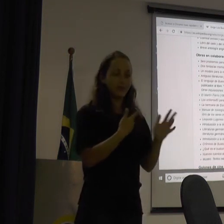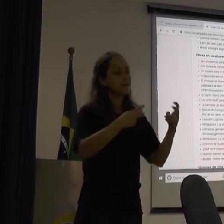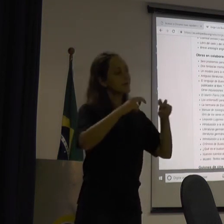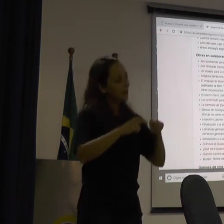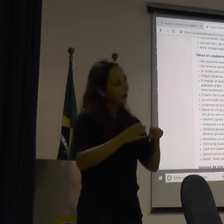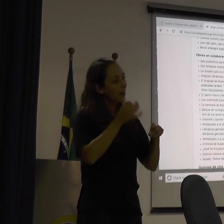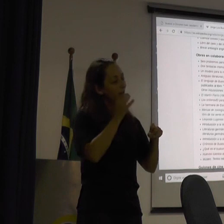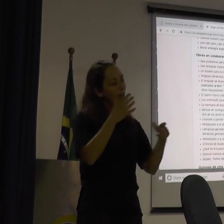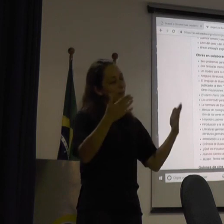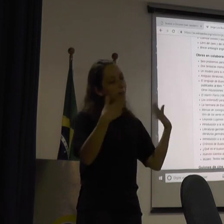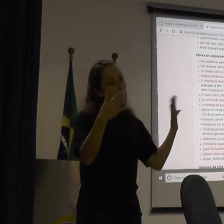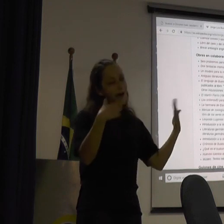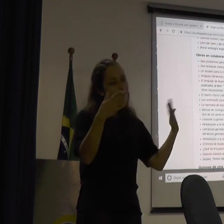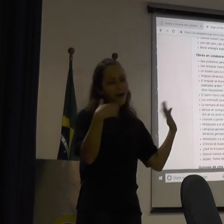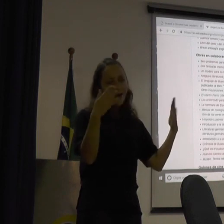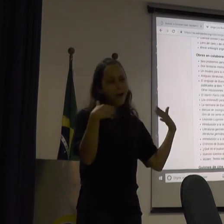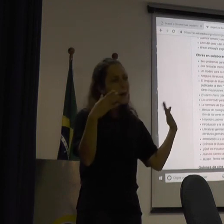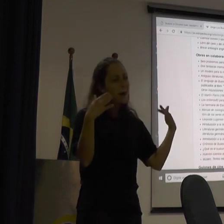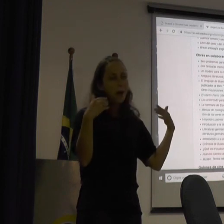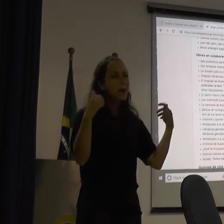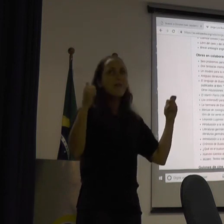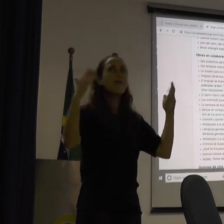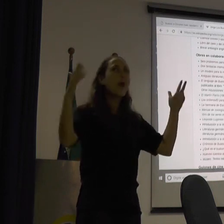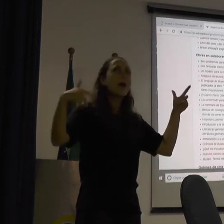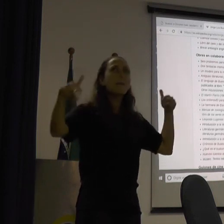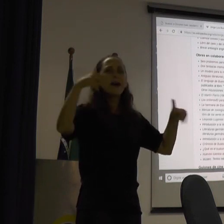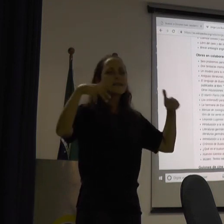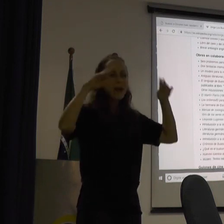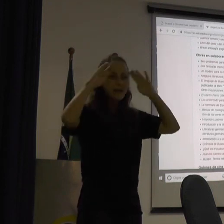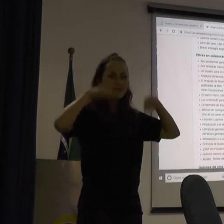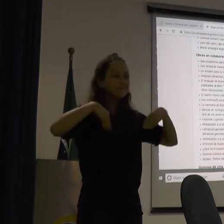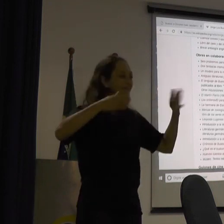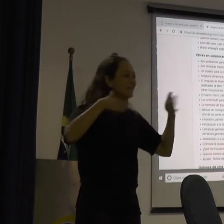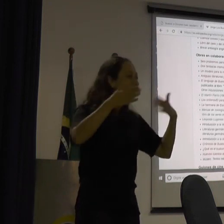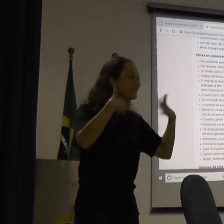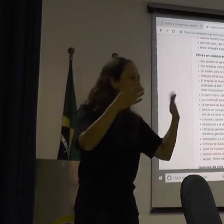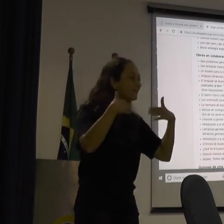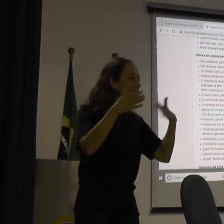conversar. Então esses diálogos com o Walter são sempre diálogos